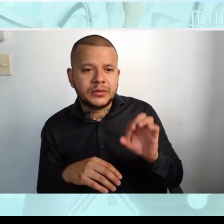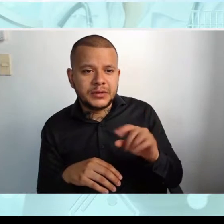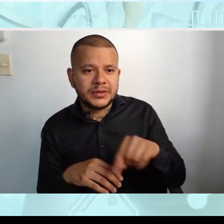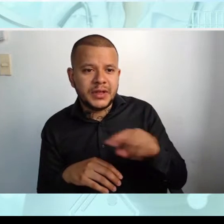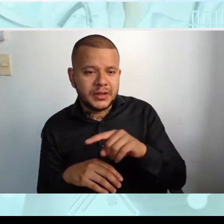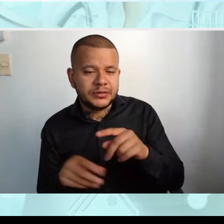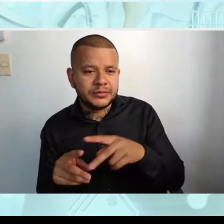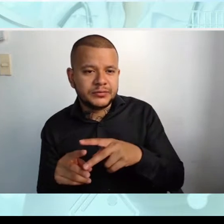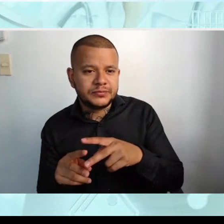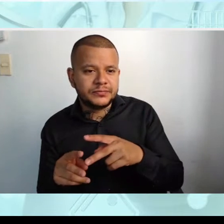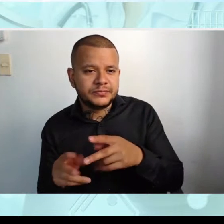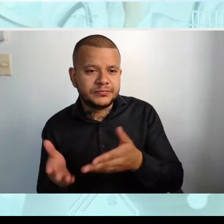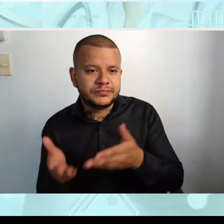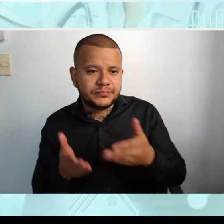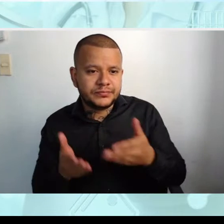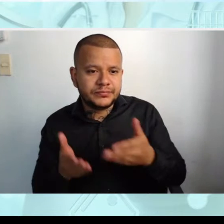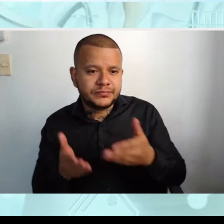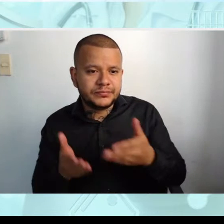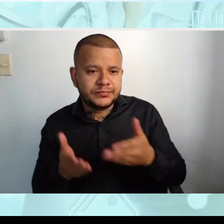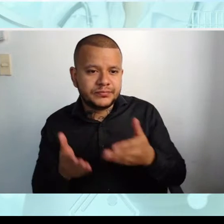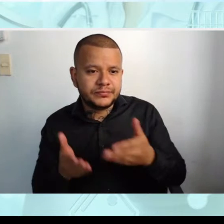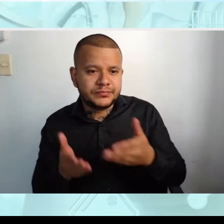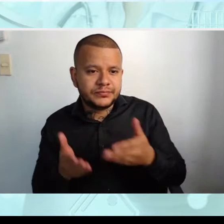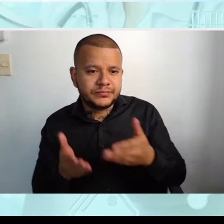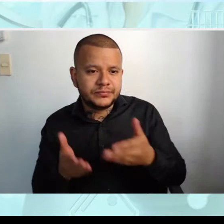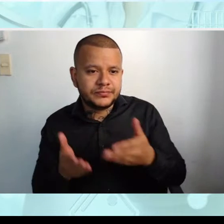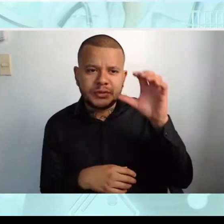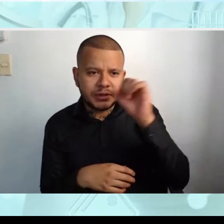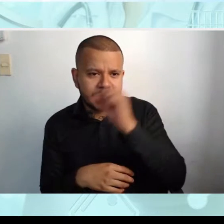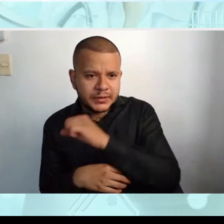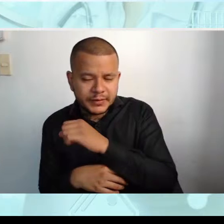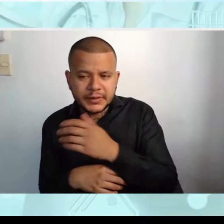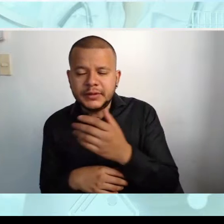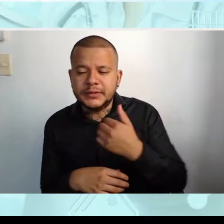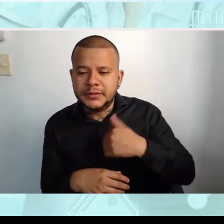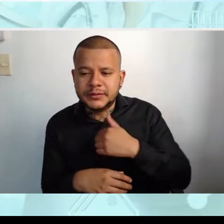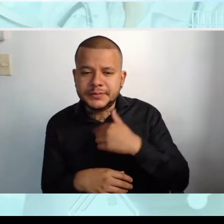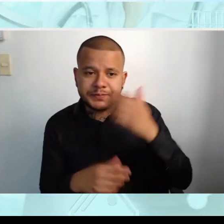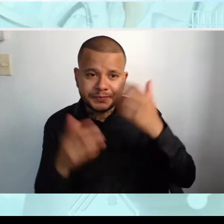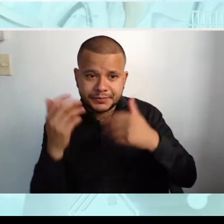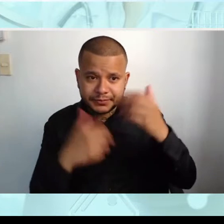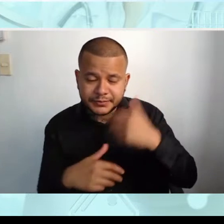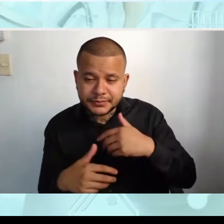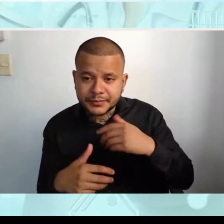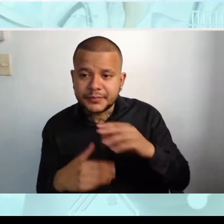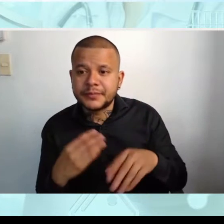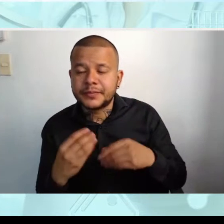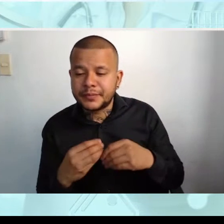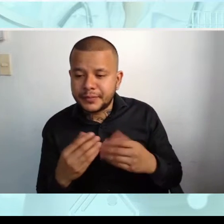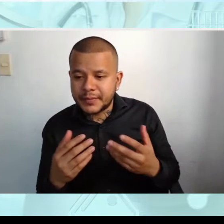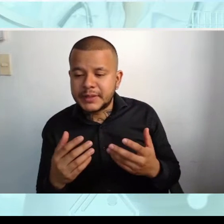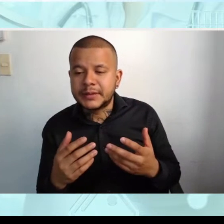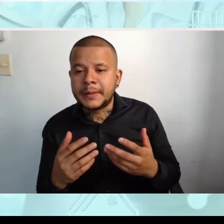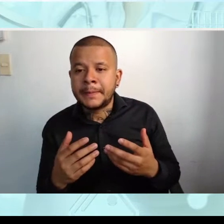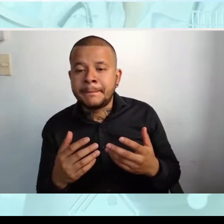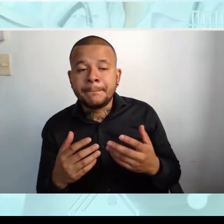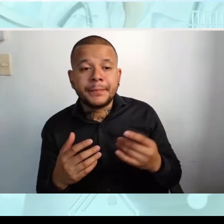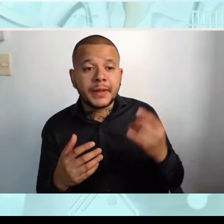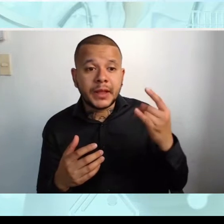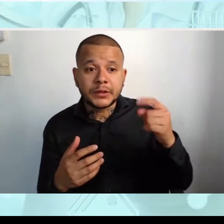prestadores para precisamente empezar a identificar, para empezar a hacer la evaluación y remitir en el caso que